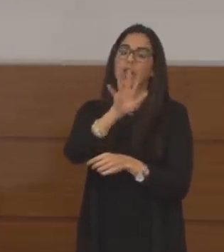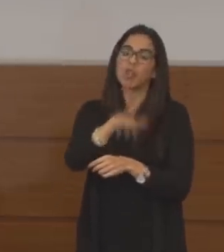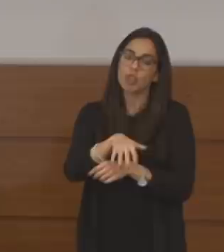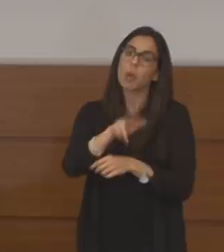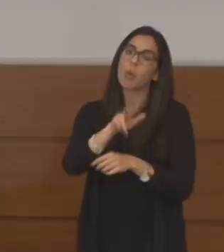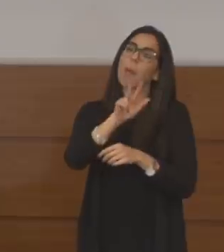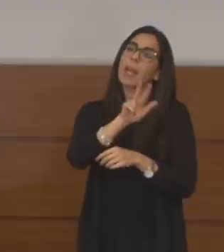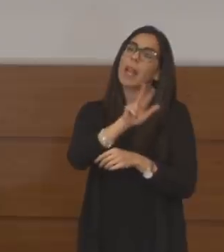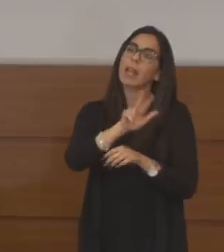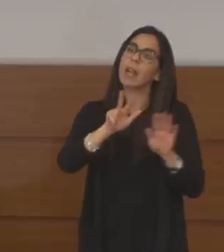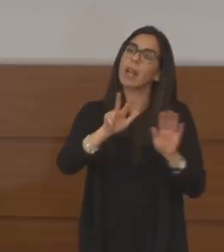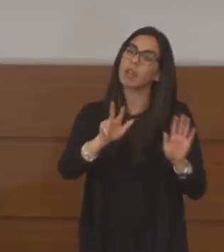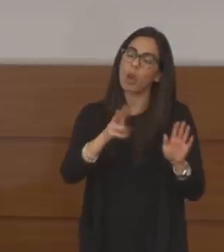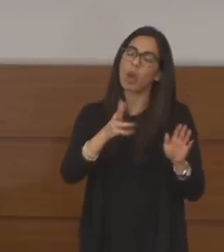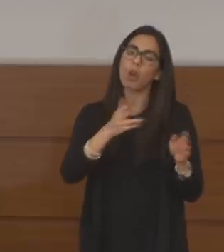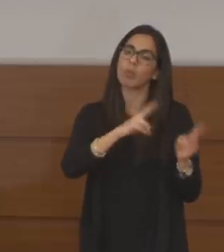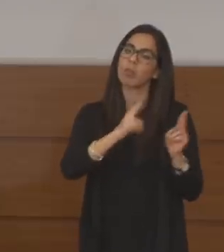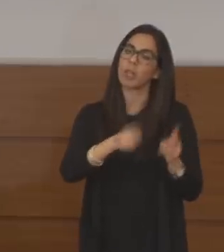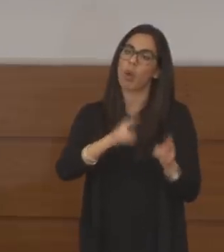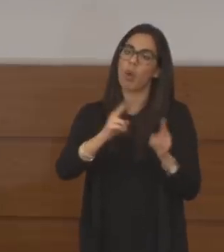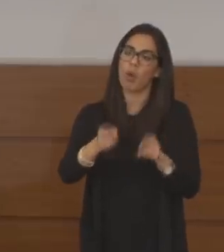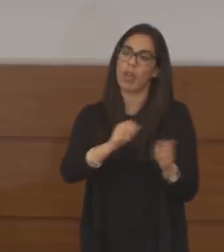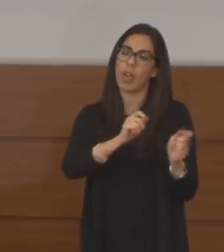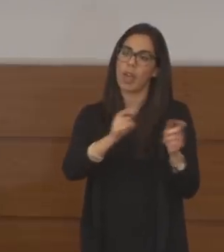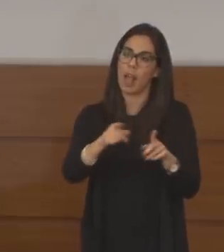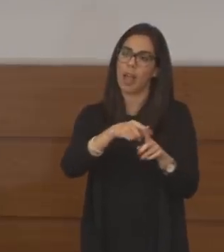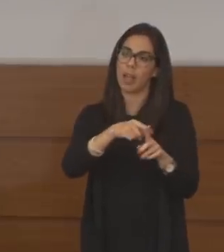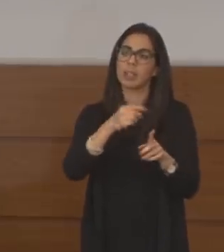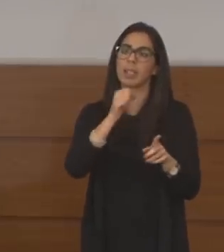ricoverati con sintomi e